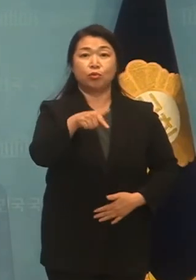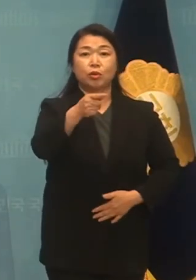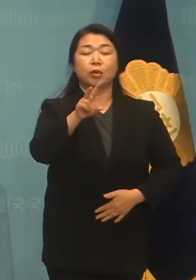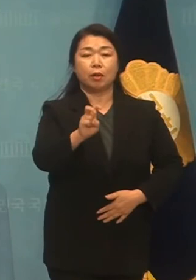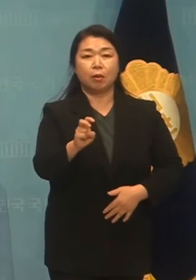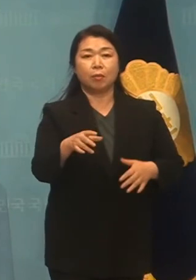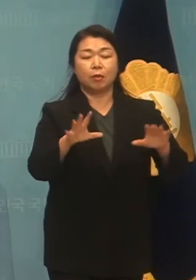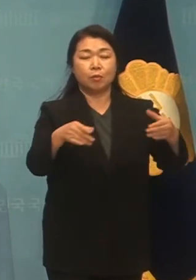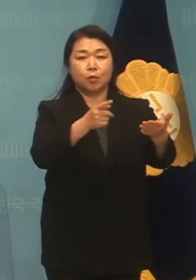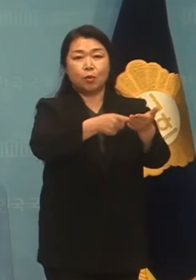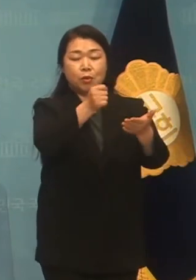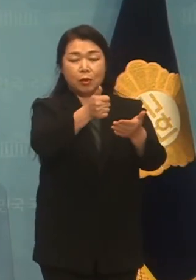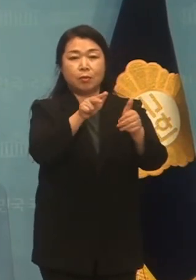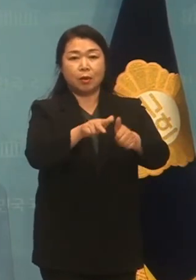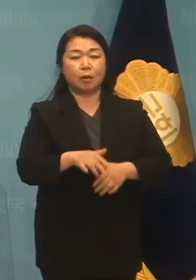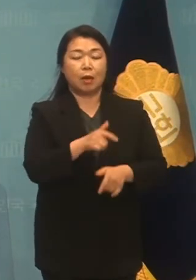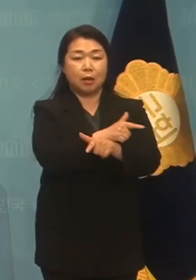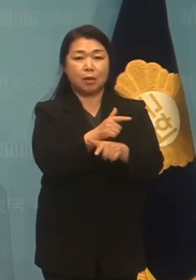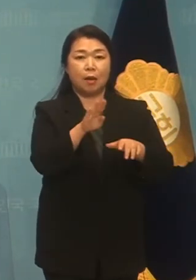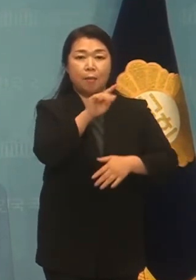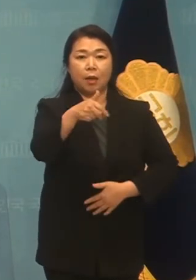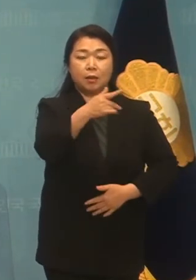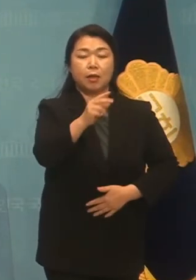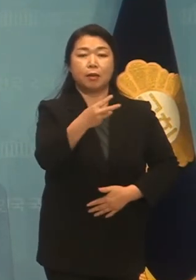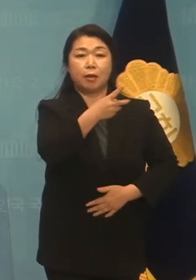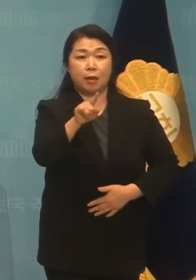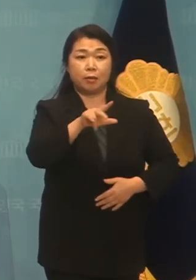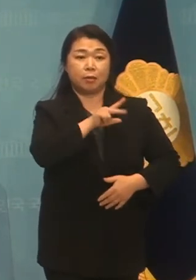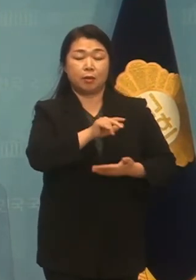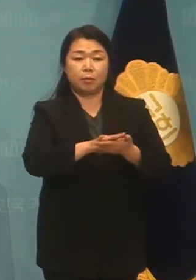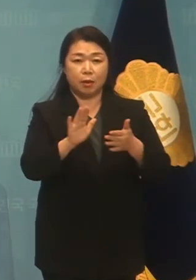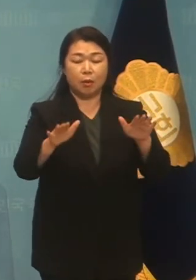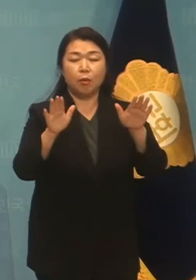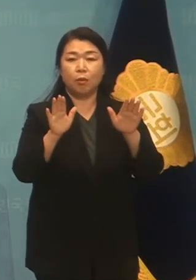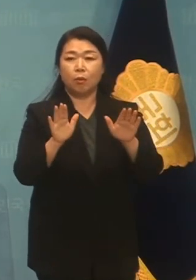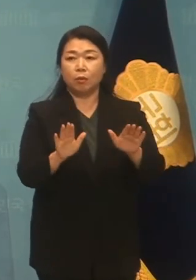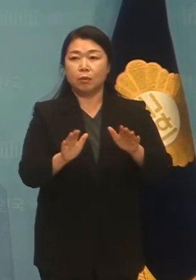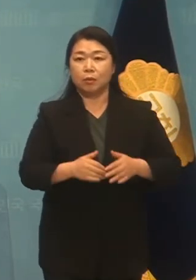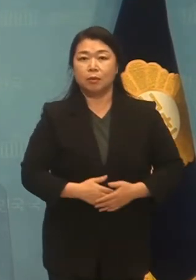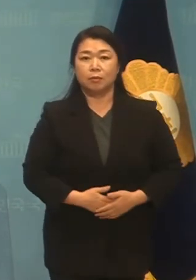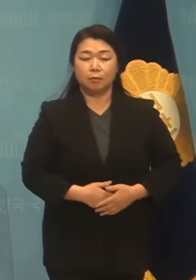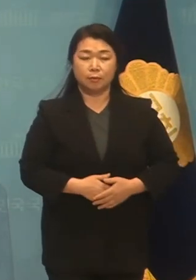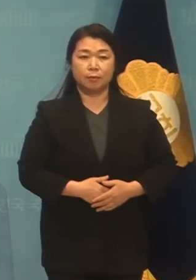여기까지 간사를 맡은 박한대 의원입니다. 오늘